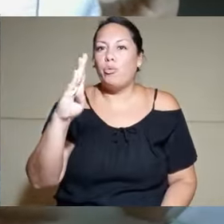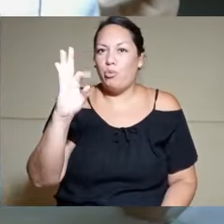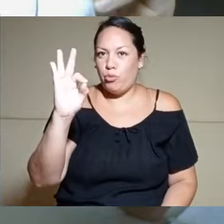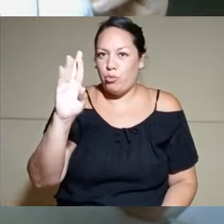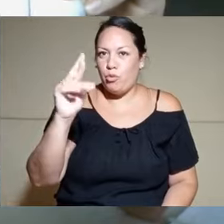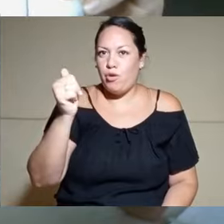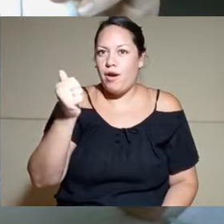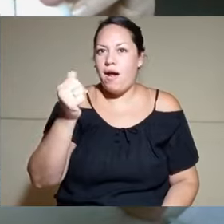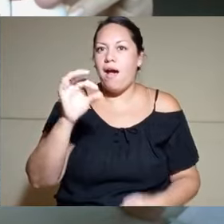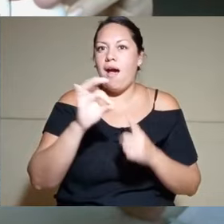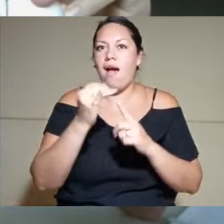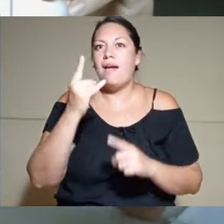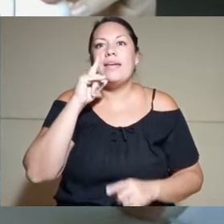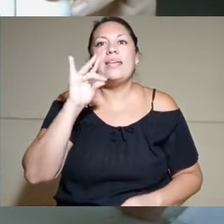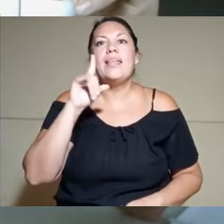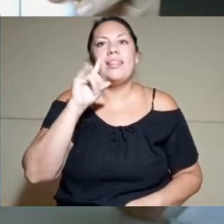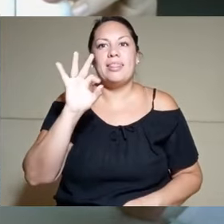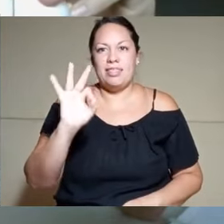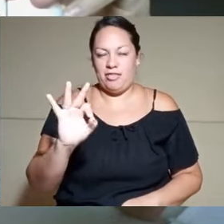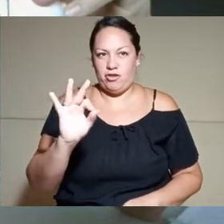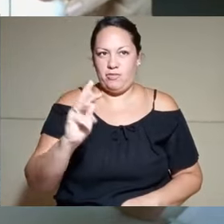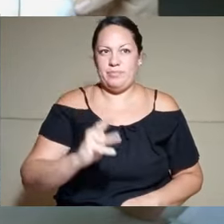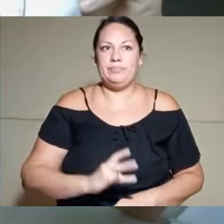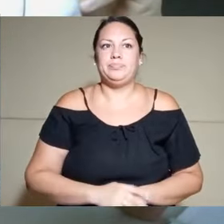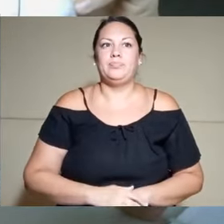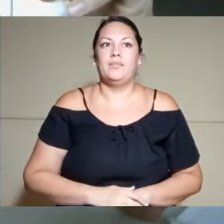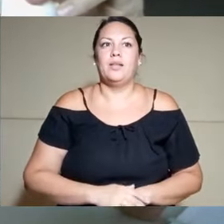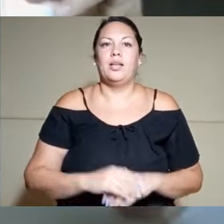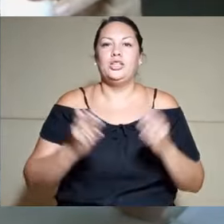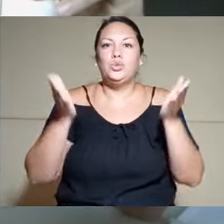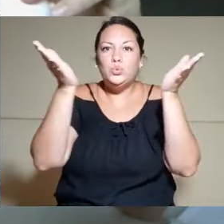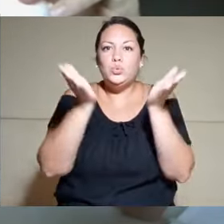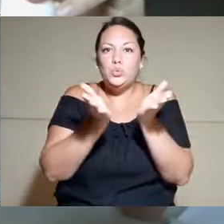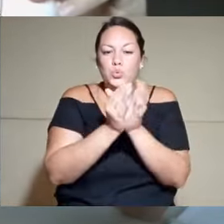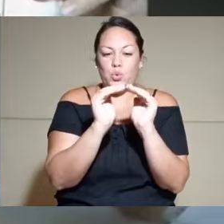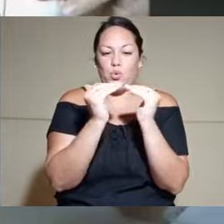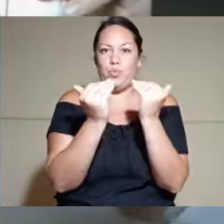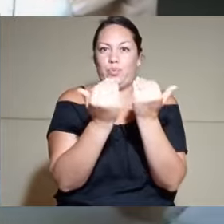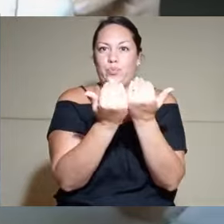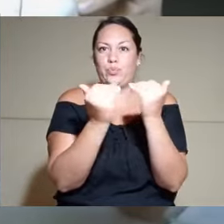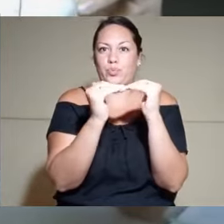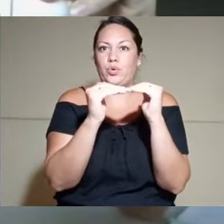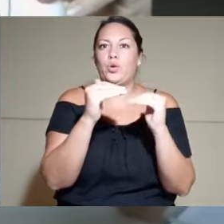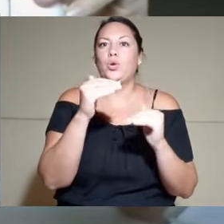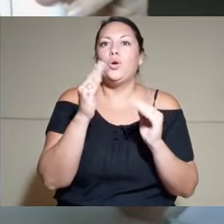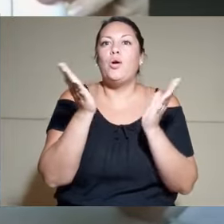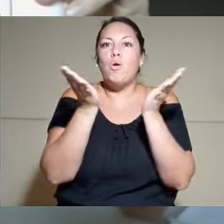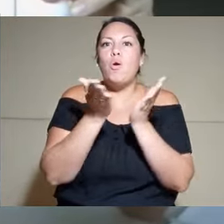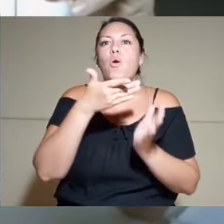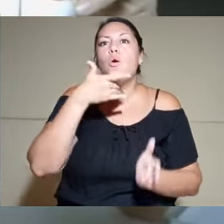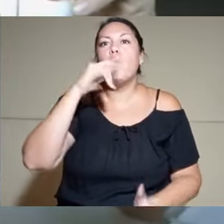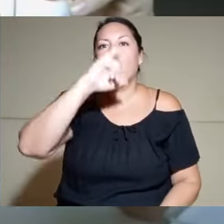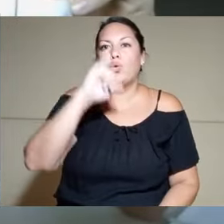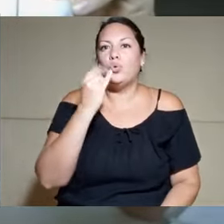la primera estructura que fíjense que es esta, que es el bulbo raquídeo. Que se llama surco, ¿Sí? El bulbo raquídeo,